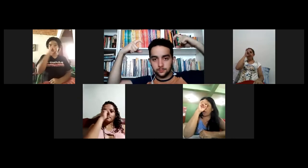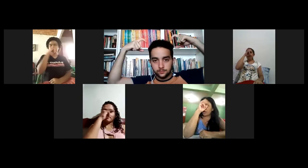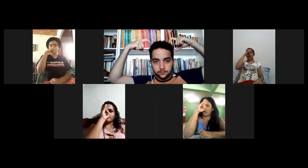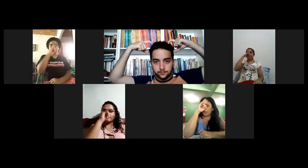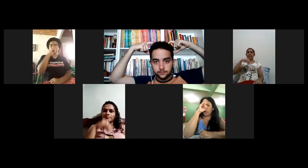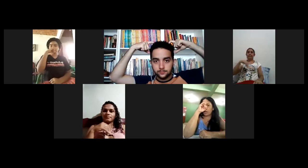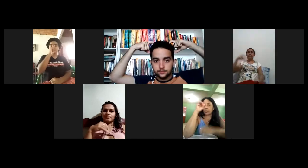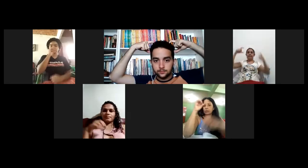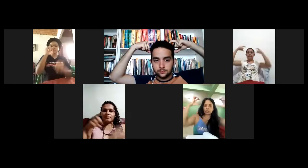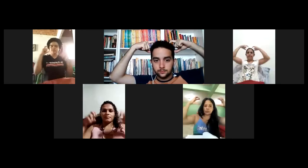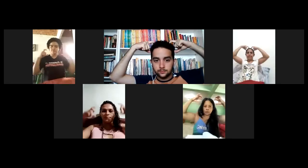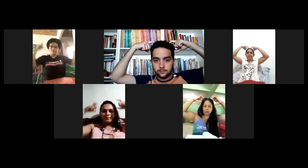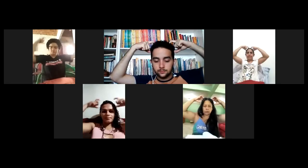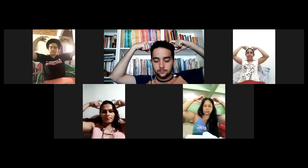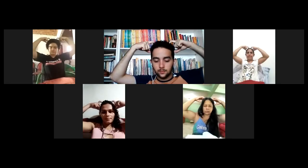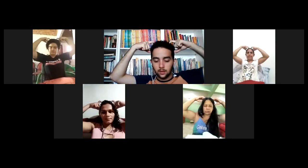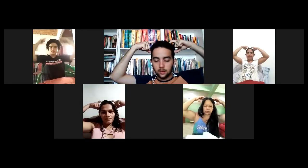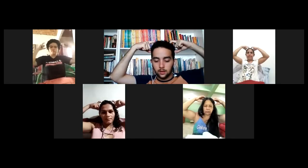urso,